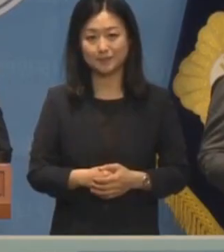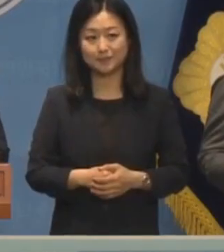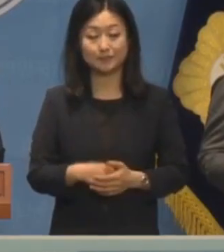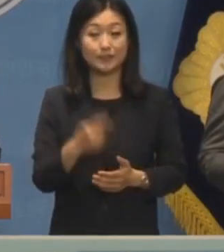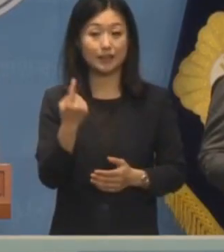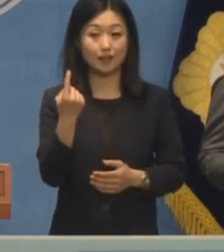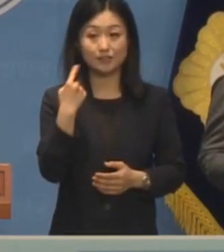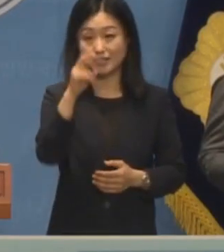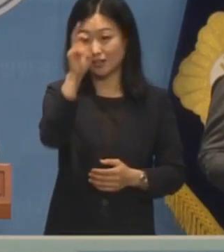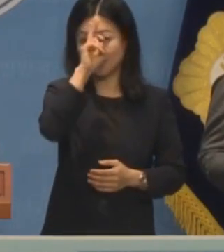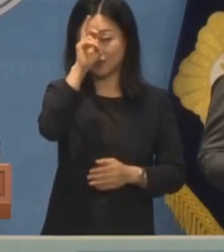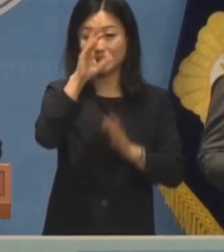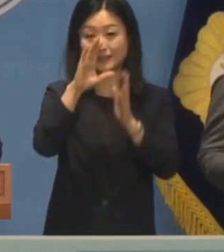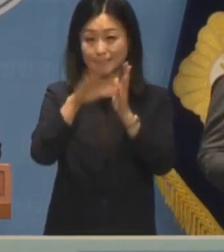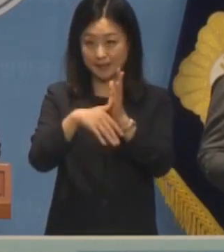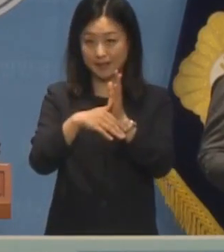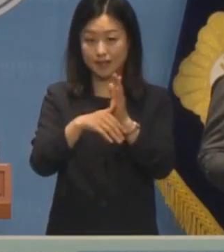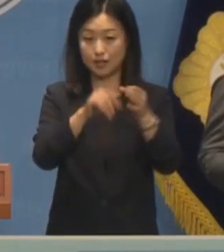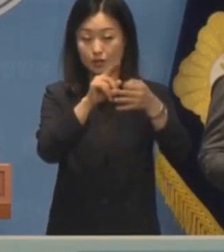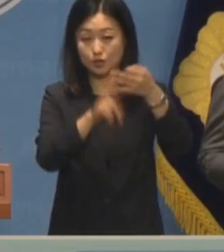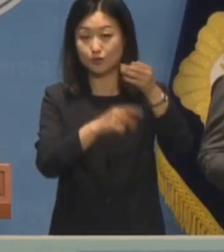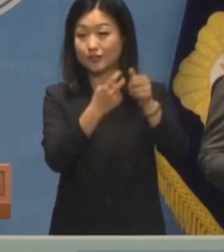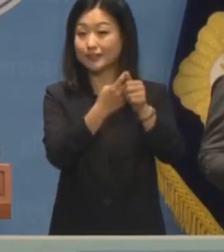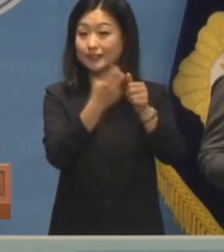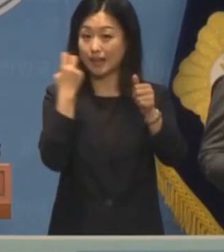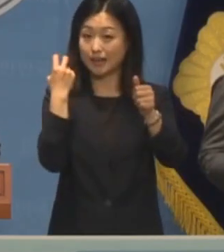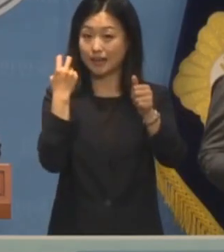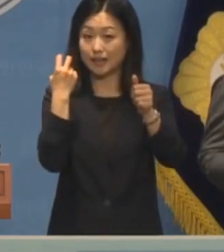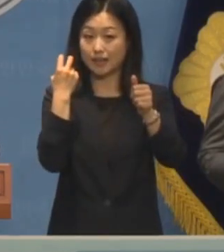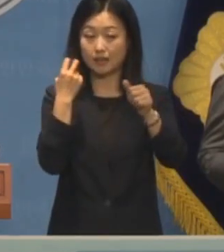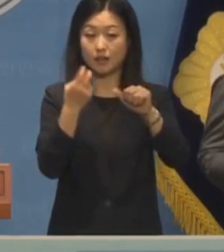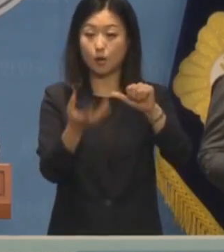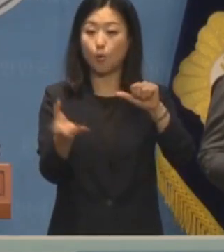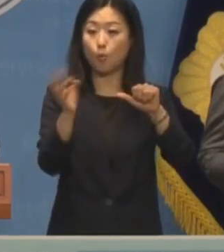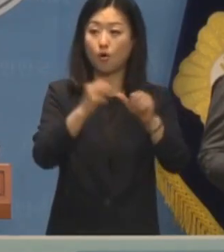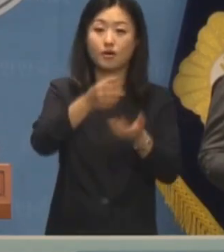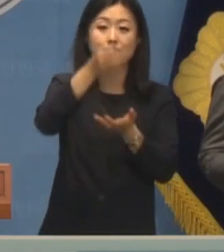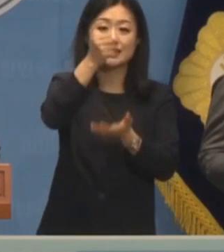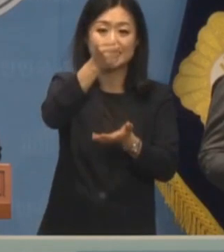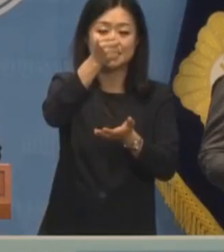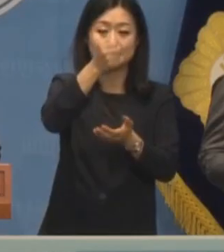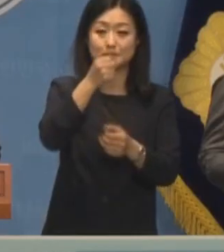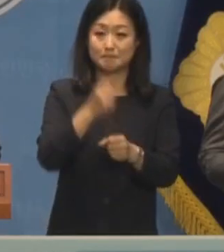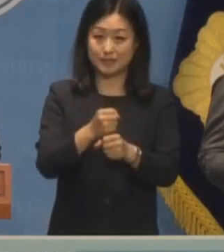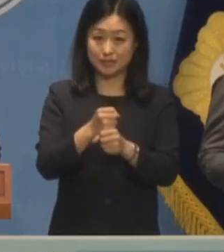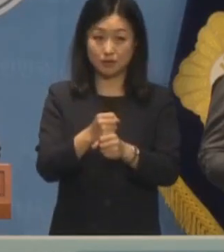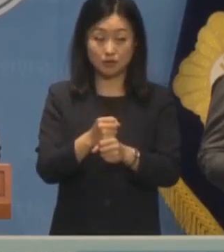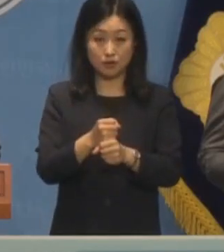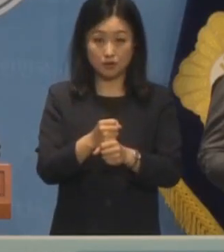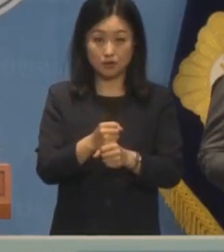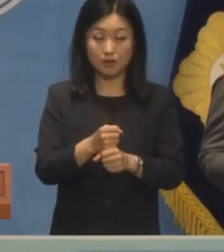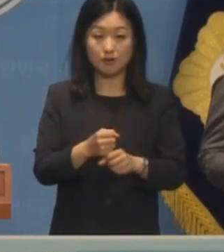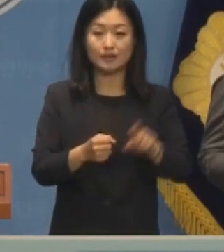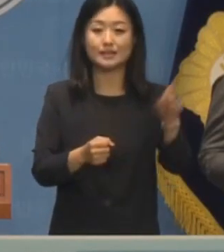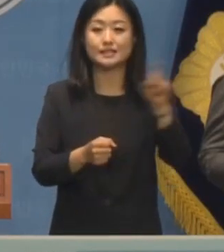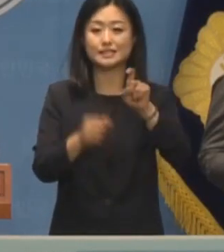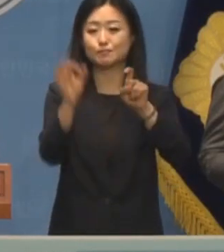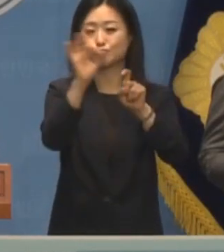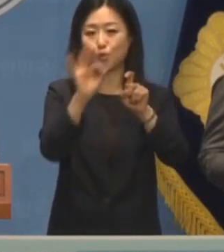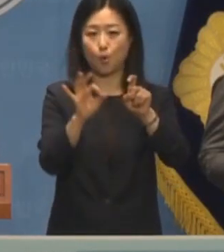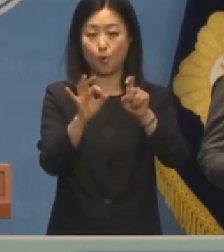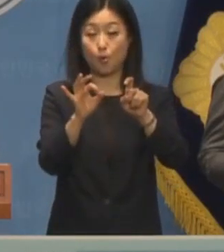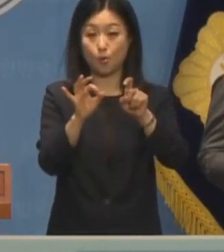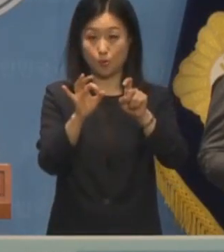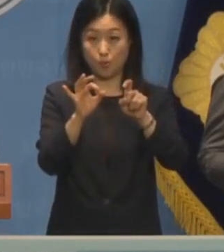어제 자정을 기해서 윤석열 탄핵 5억 기금 마련이 10% 달성을 했습니다. 동참해